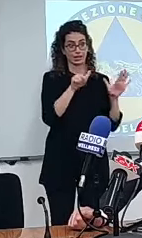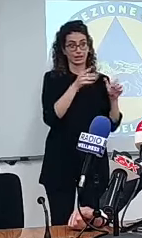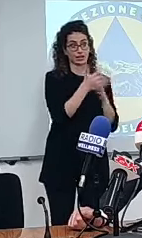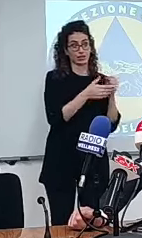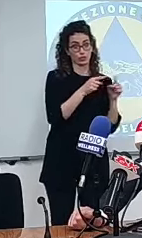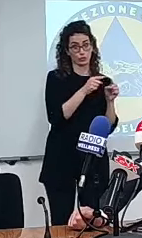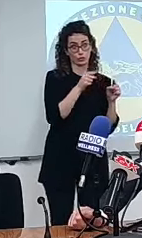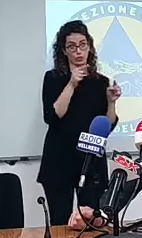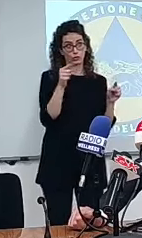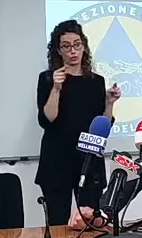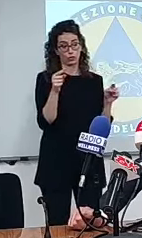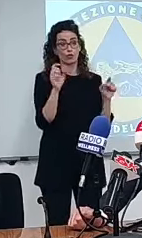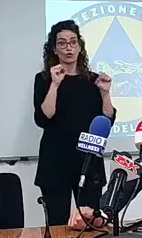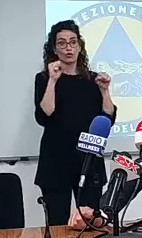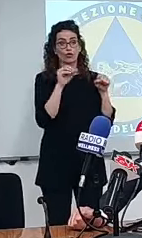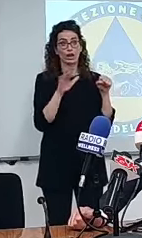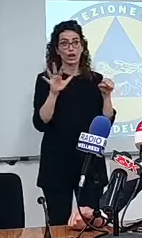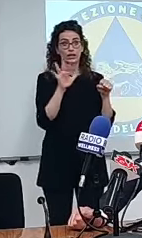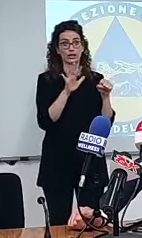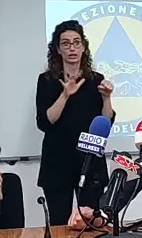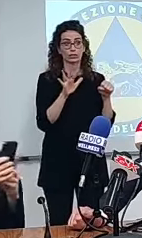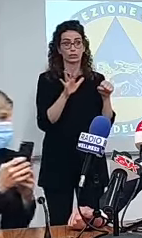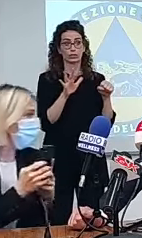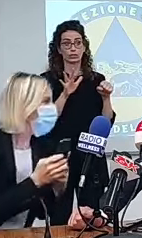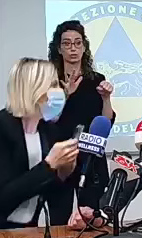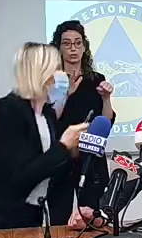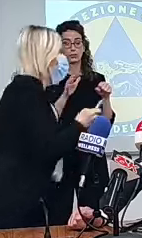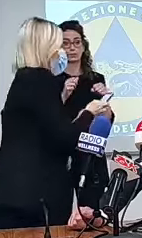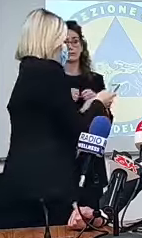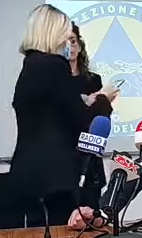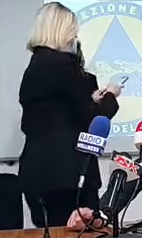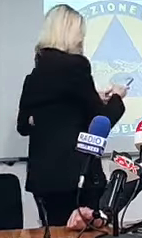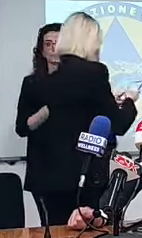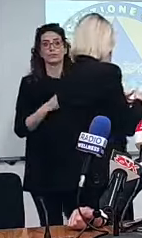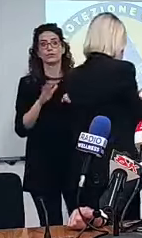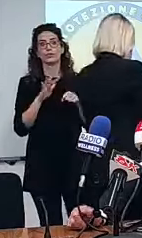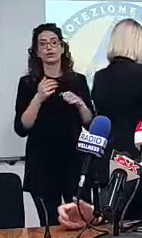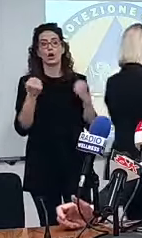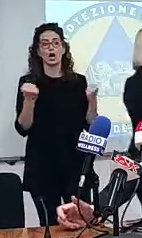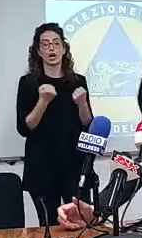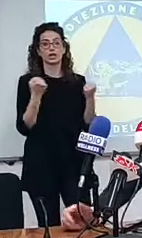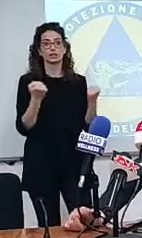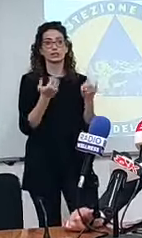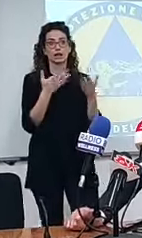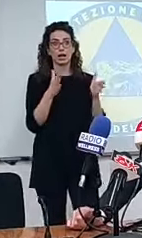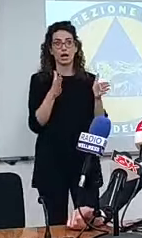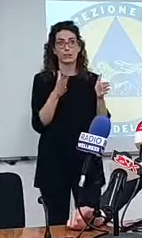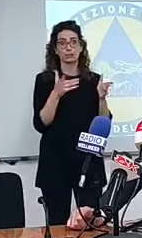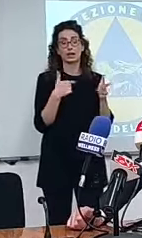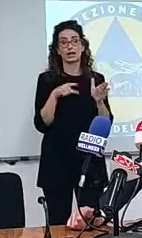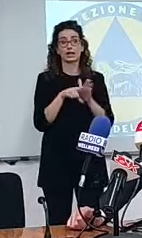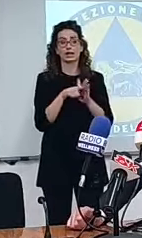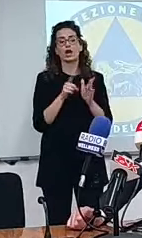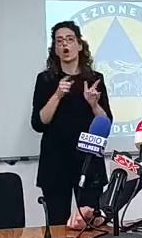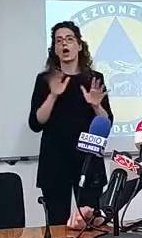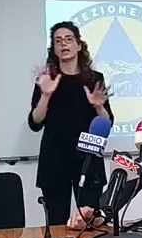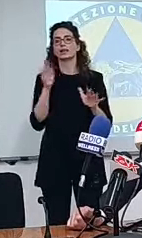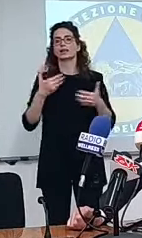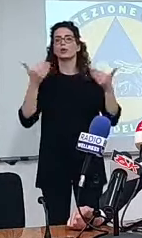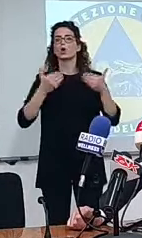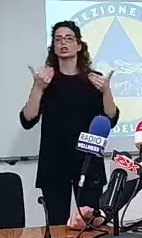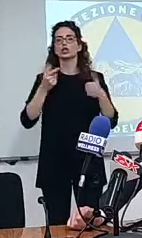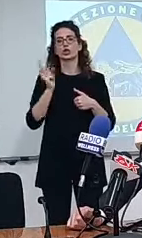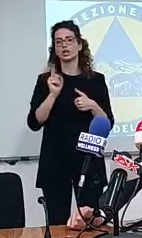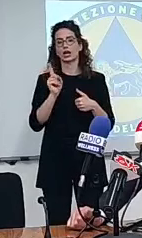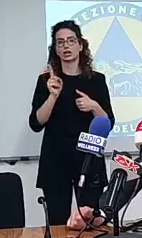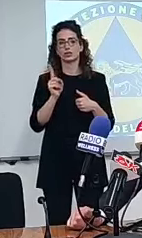Veneto apriranno anche tutte quelle attività che in base al decreto... Non quelle sospese, tipo la discoteca, no. Ma è tipo le piscine all'aperto,